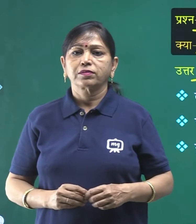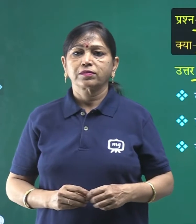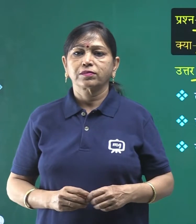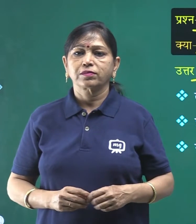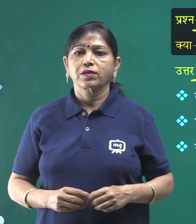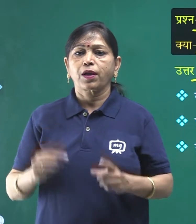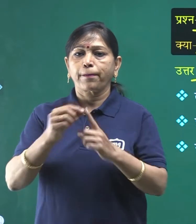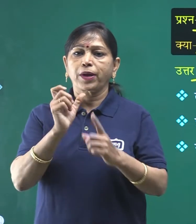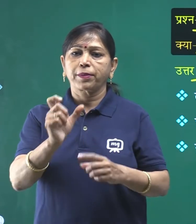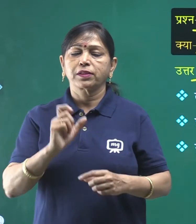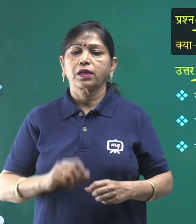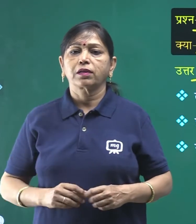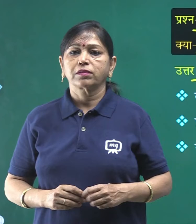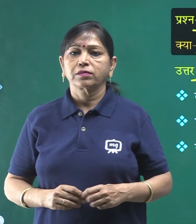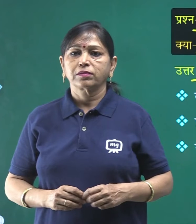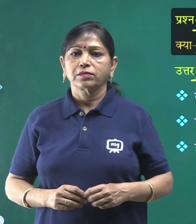प्रबलता,